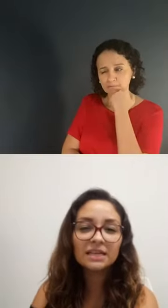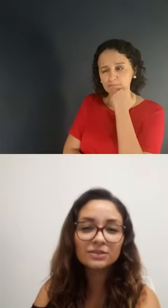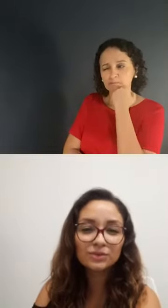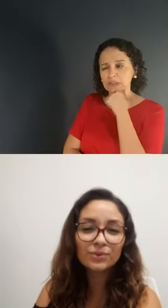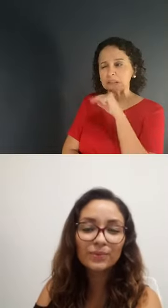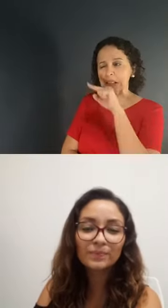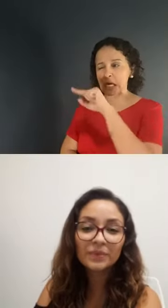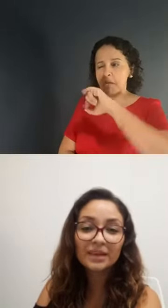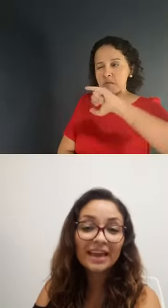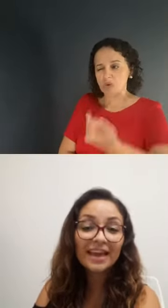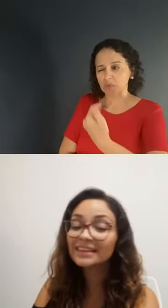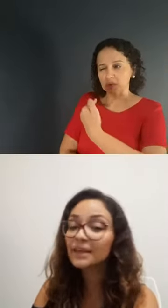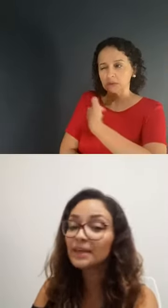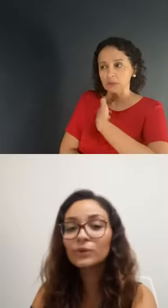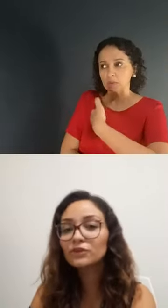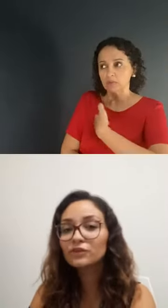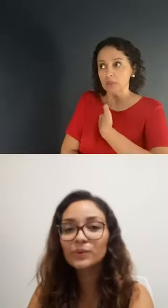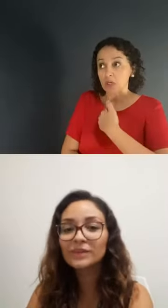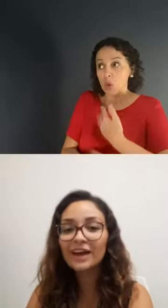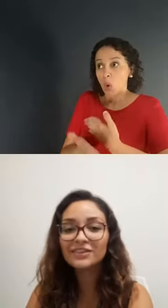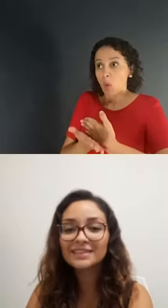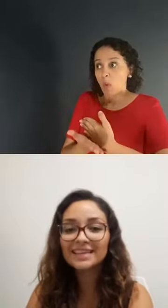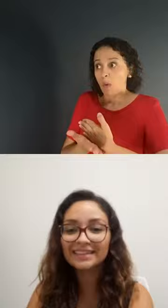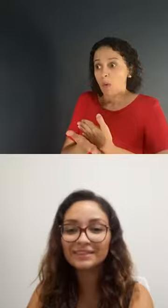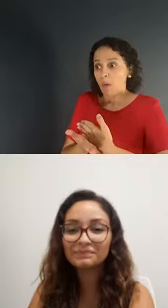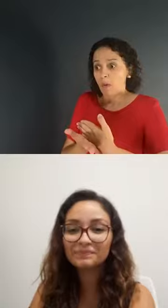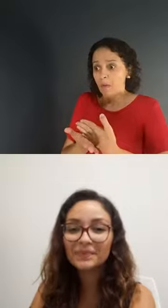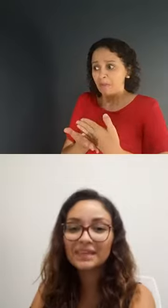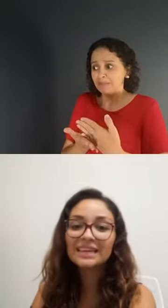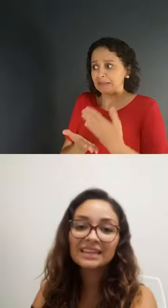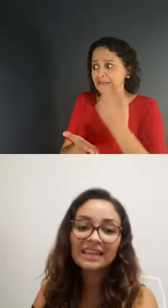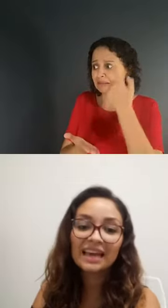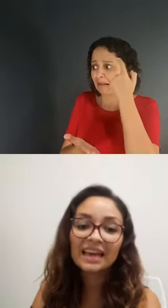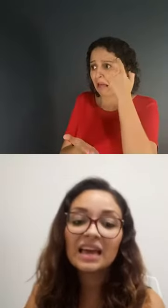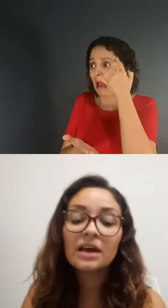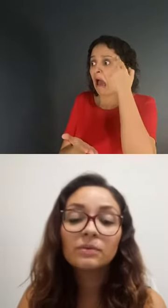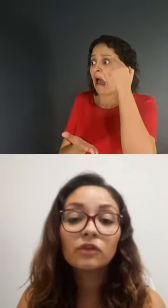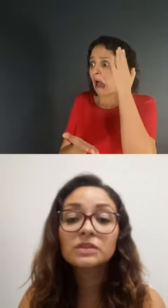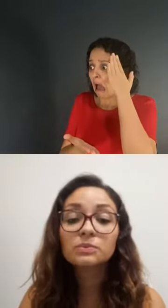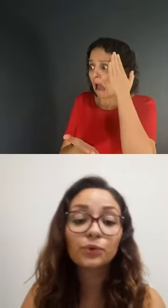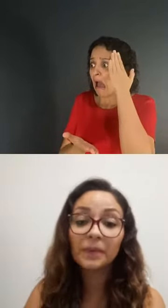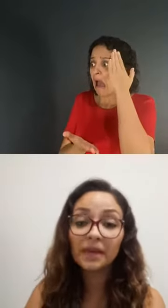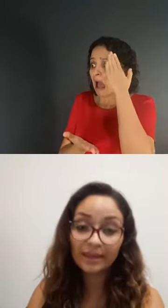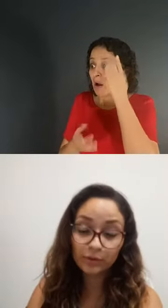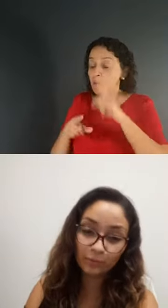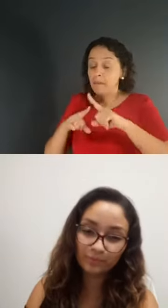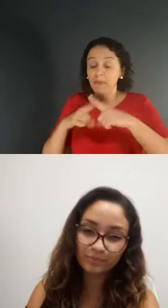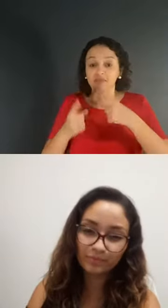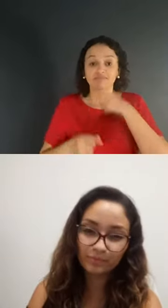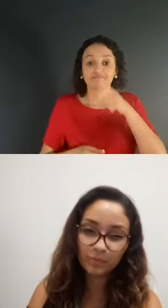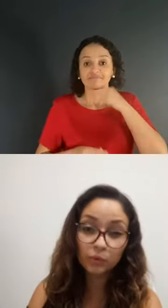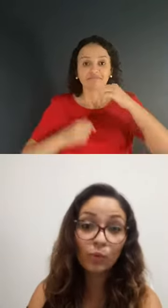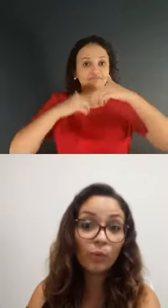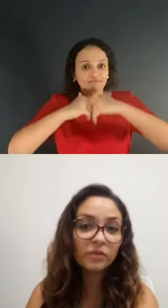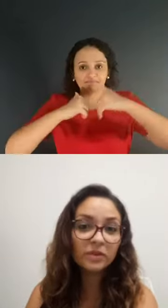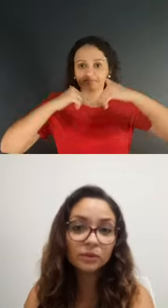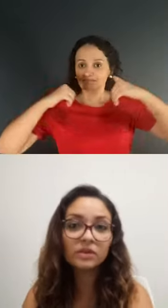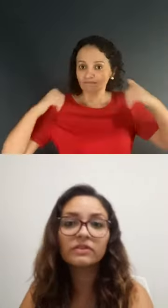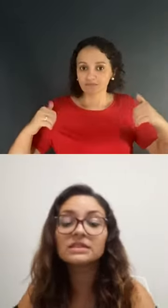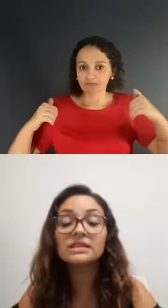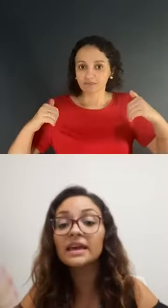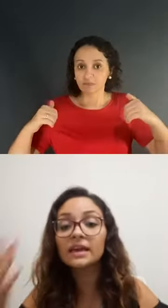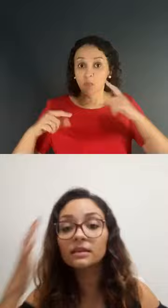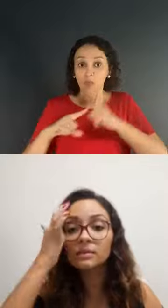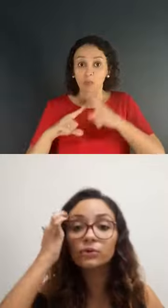entender isso, ela tem muita dificuldade de sair, né? Talvez por medo, dúvida